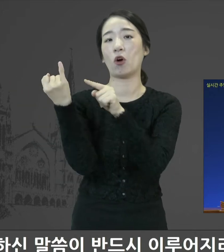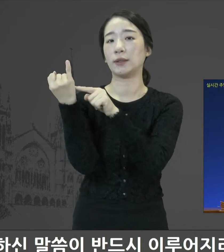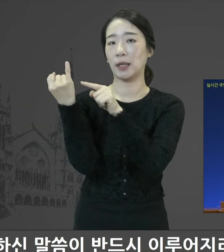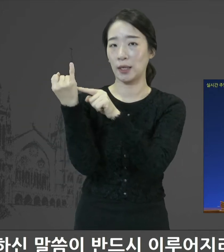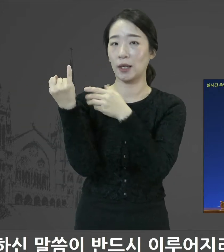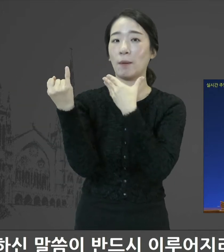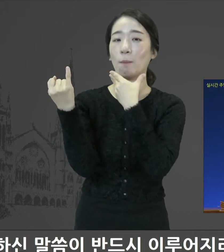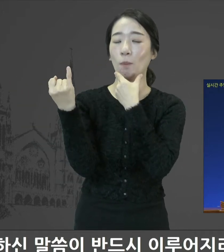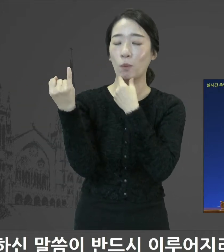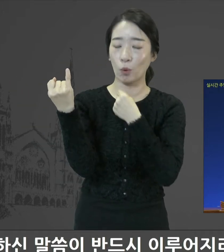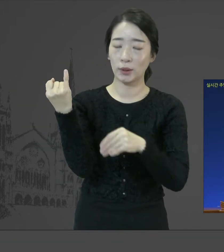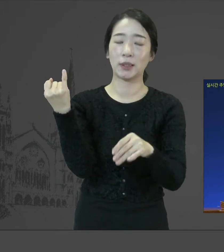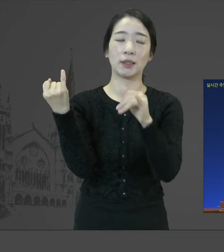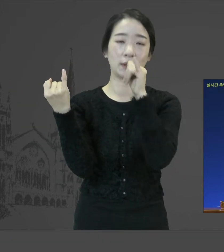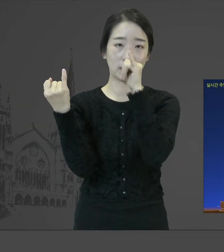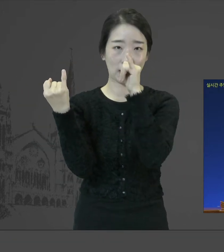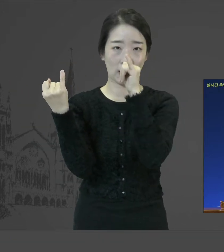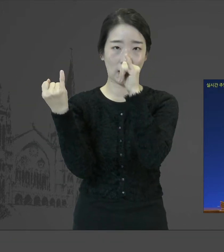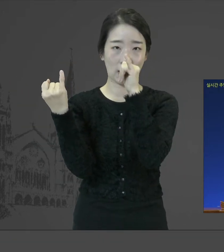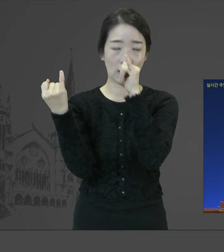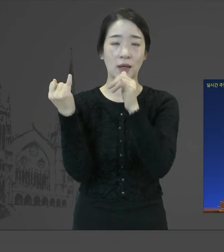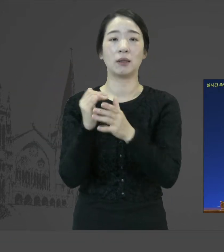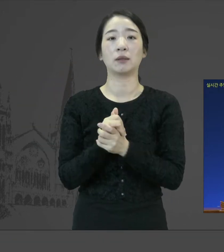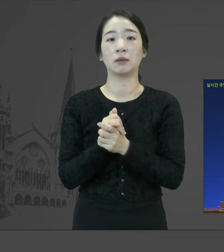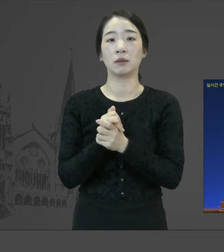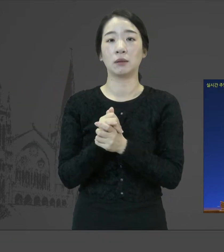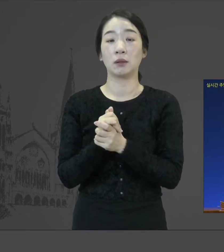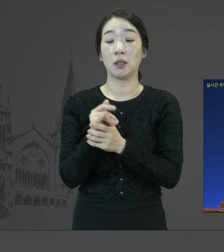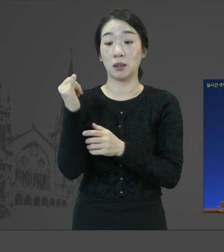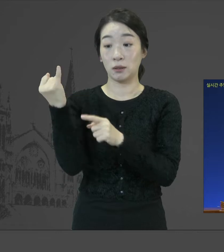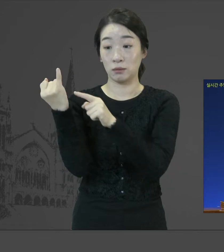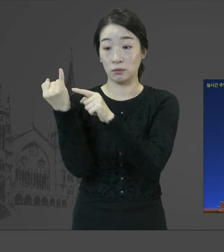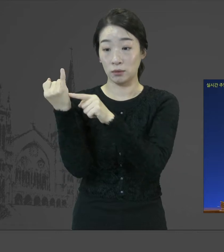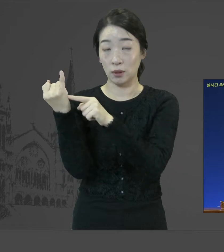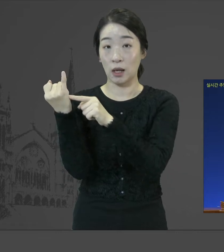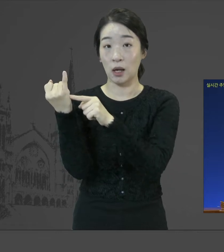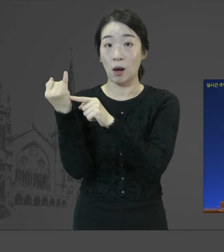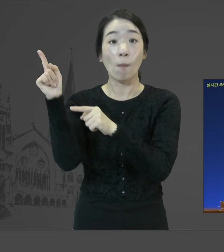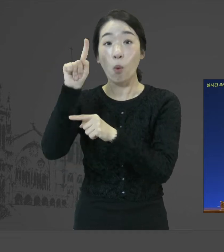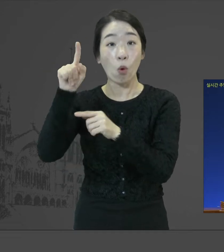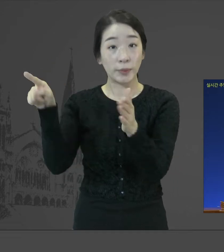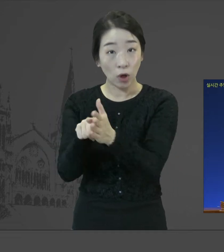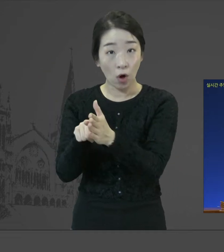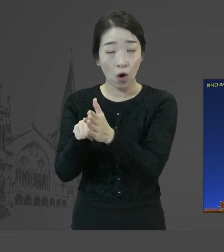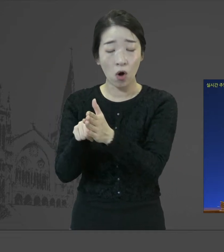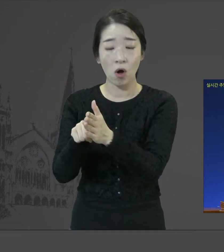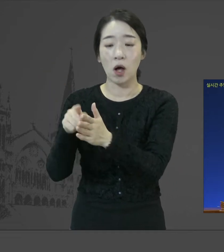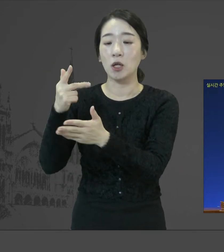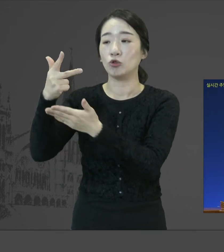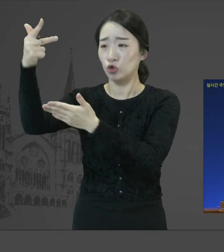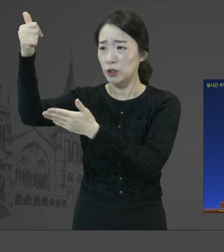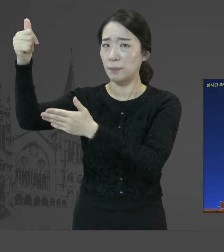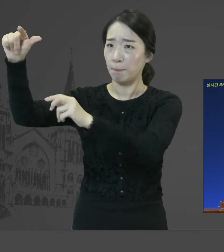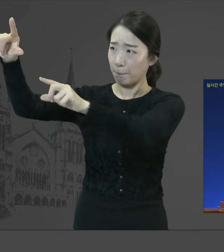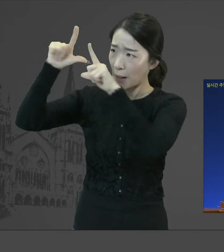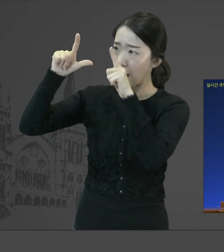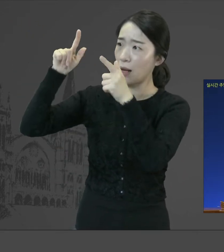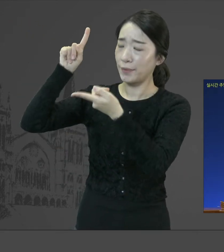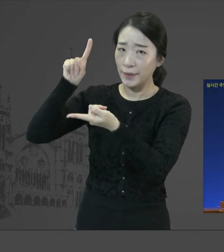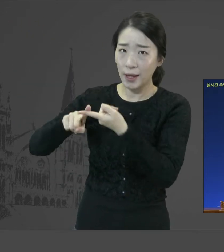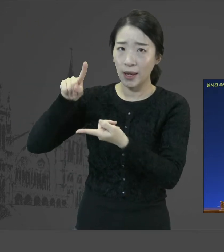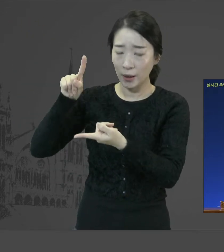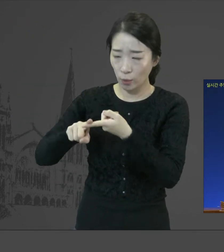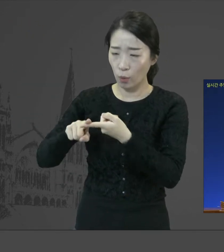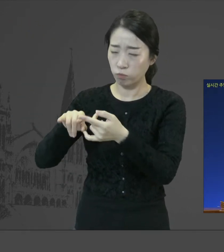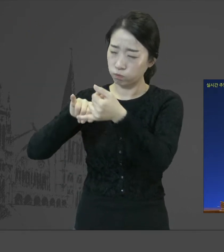여자에게 복이 있도다. 마리아가 믿은 여자라는 거예요. 뭘 믿었냐면 주께서 말씀하신